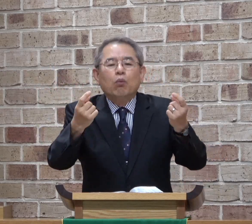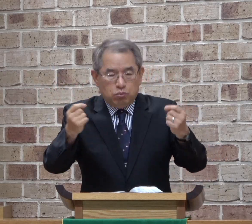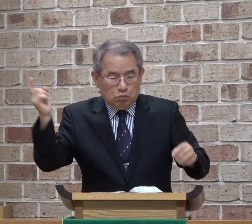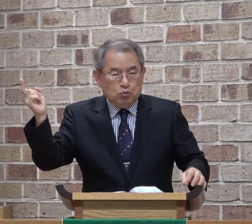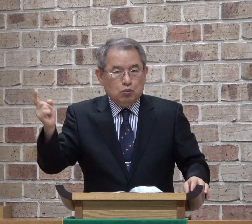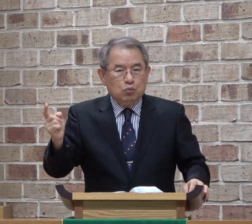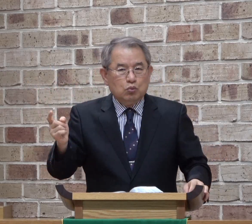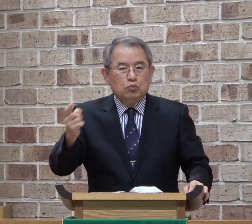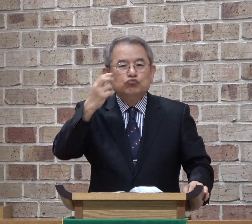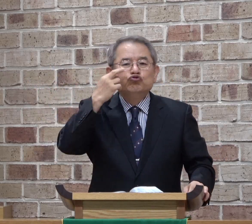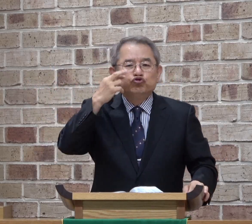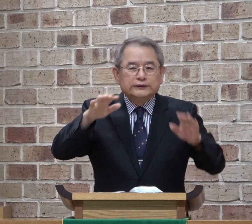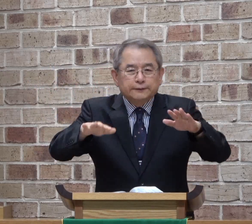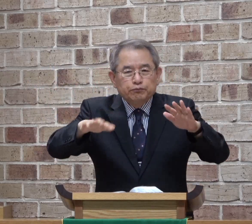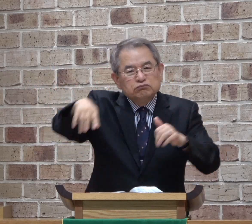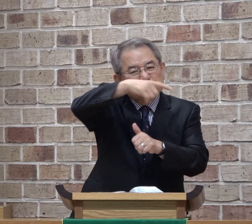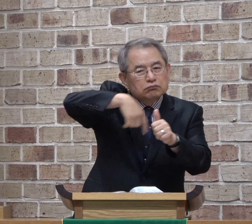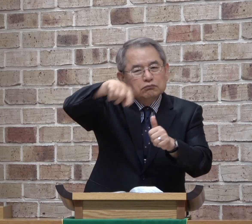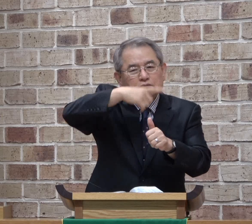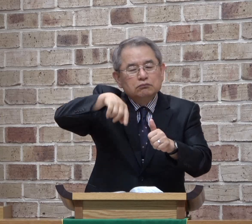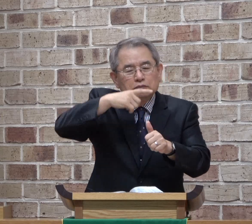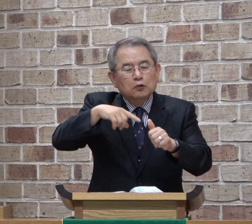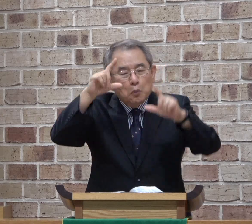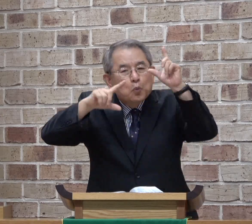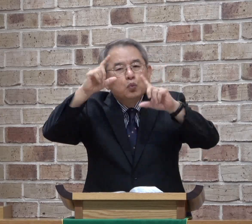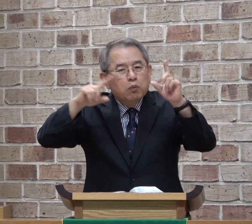이처럼 미국은 지금 모든 상황들이